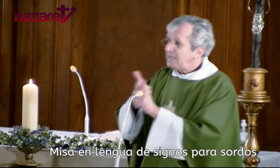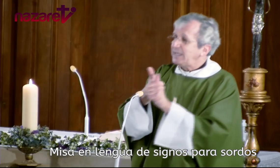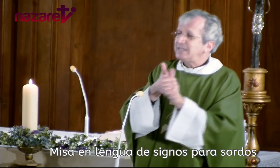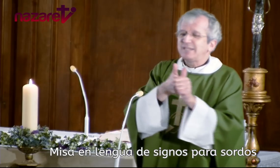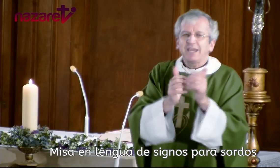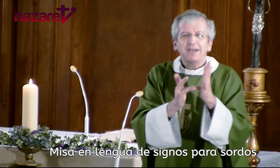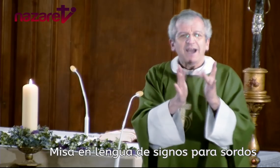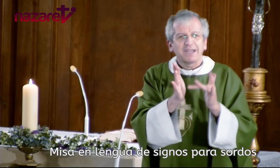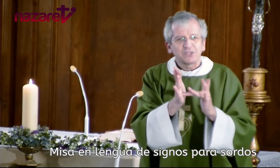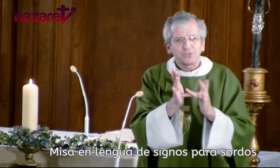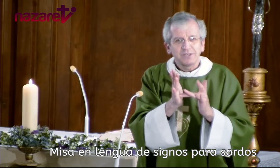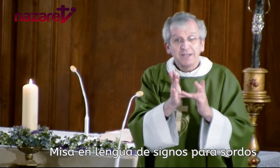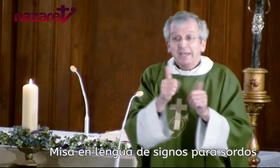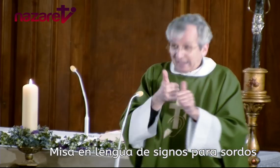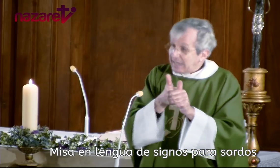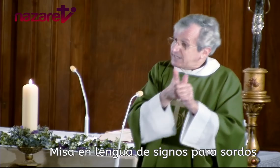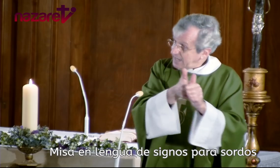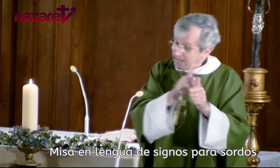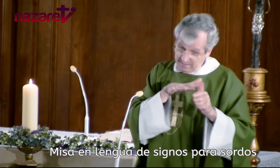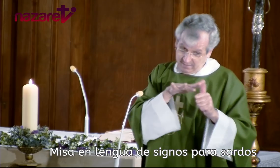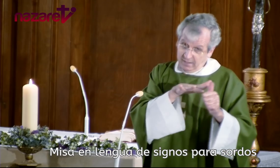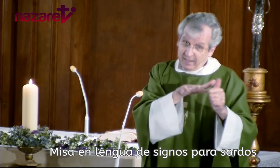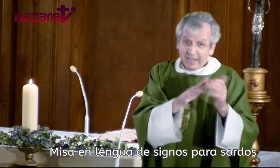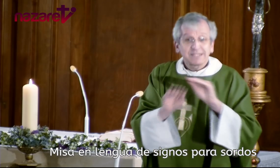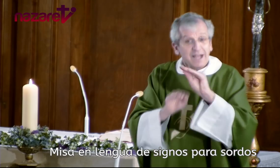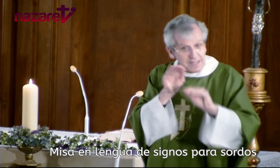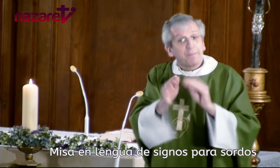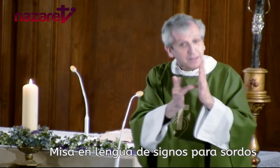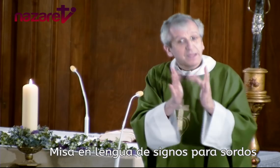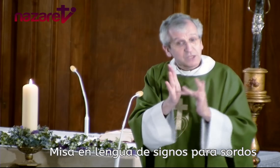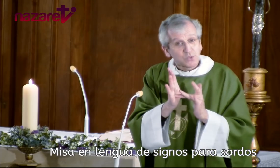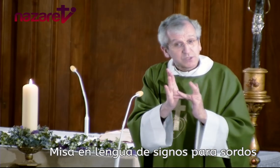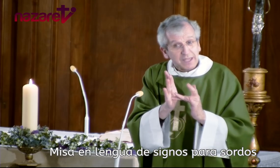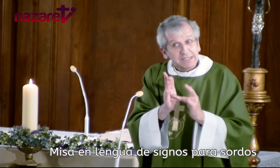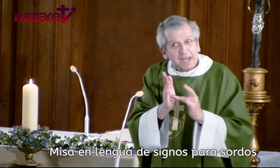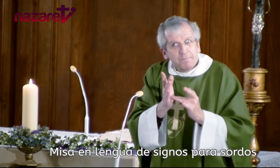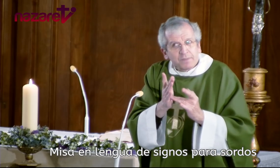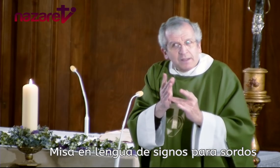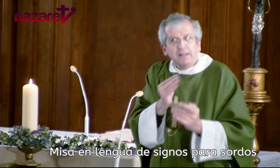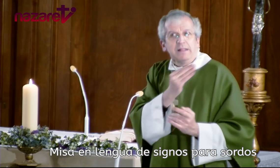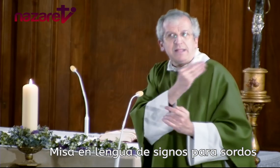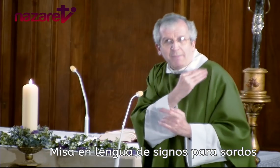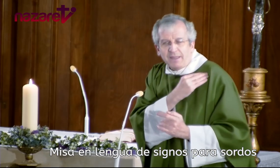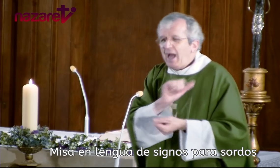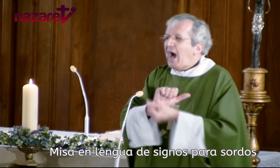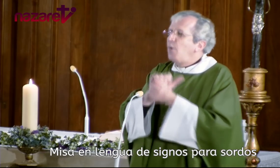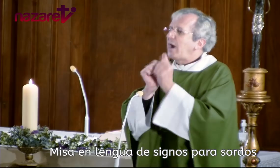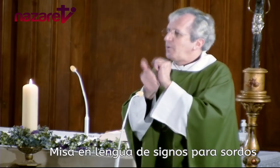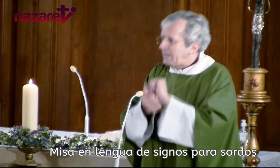y siguen a Jesús. Y siguen esa llamada de Jesús, esa llamada a una